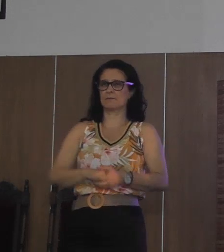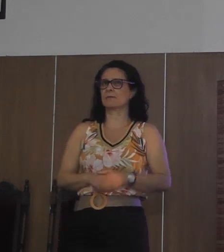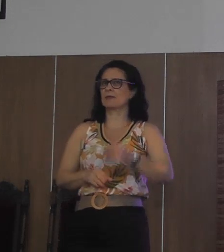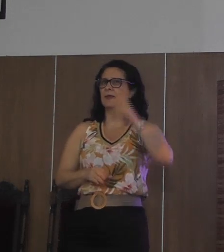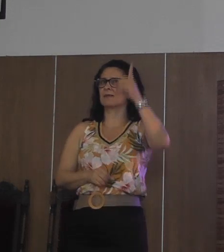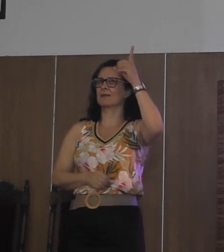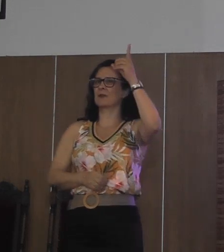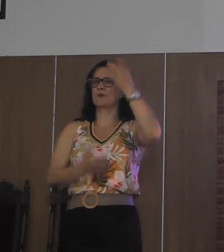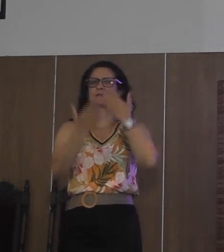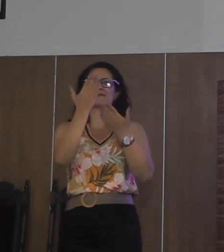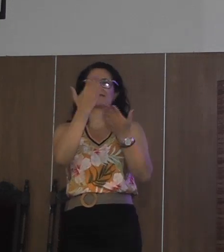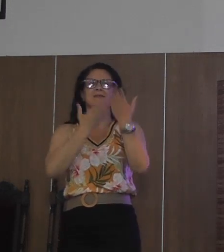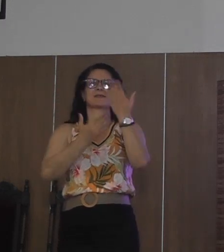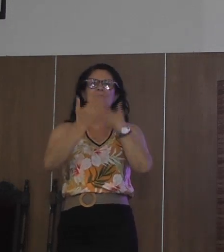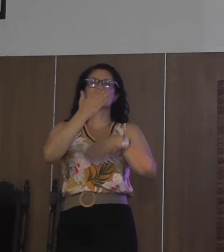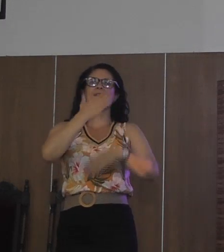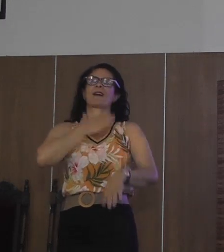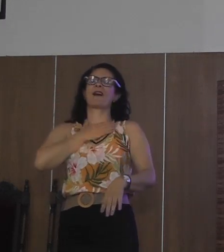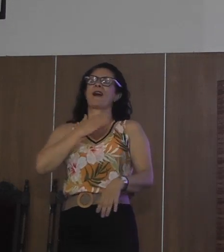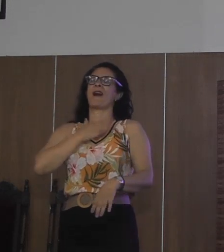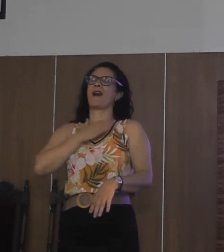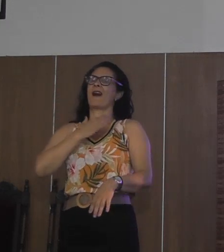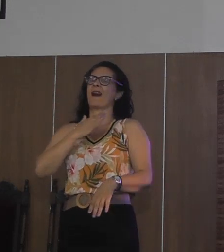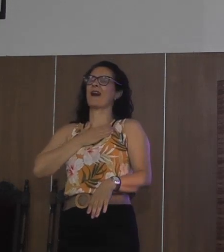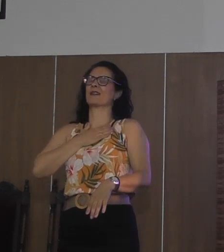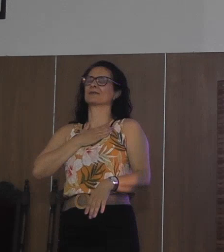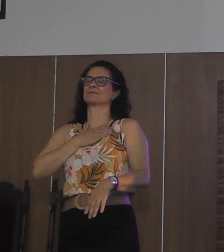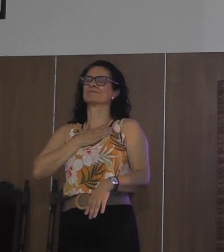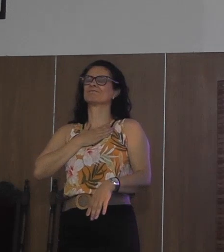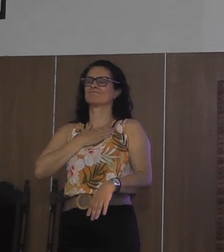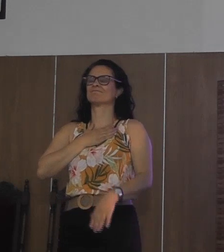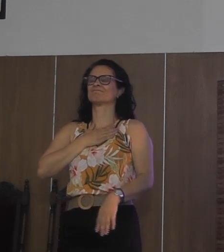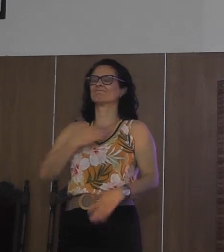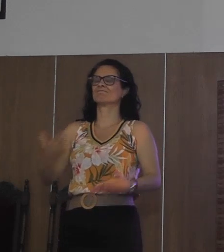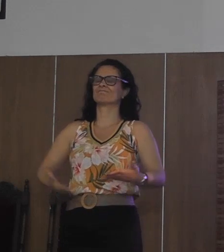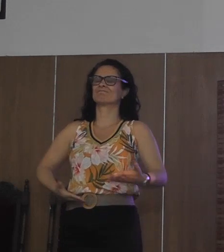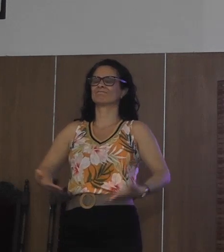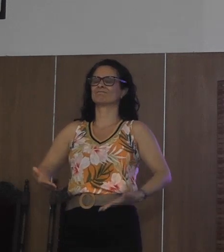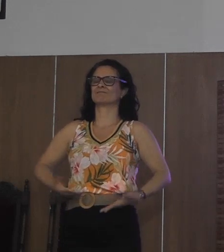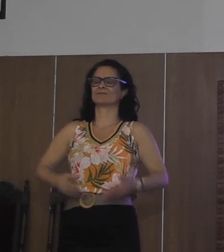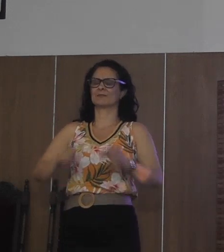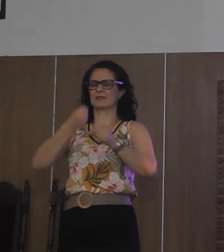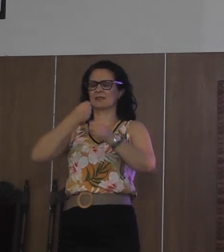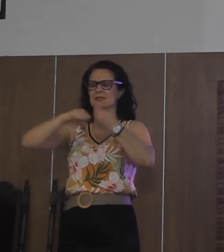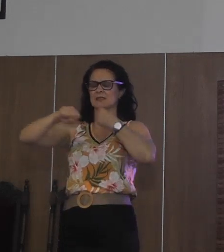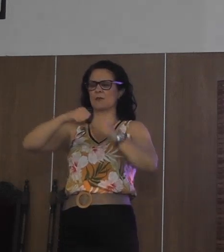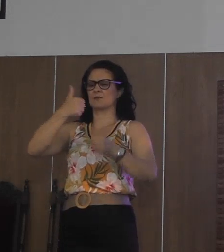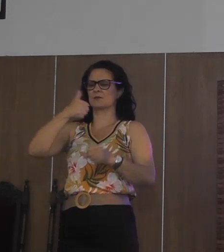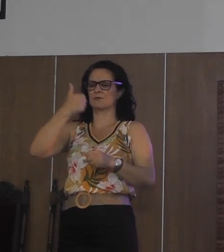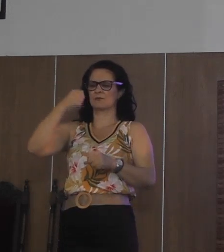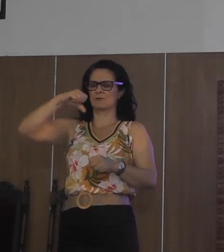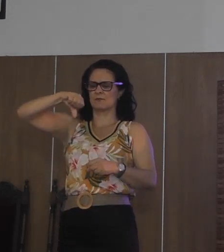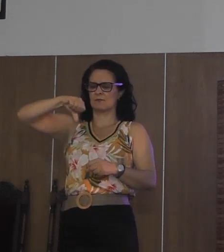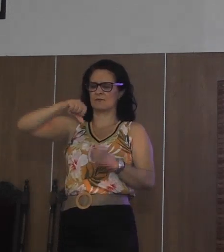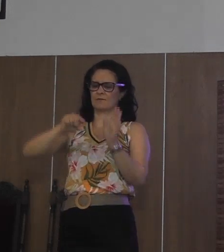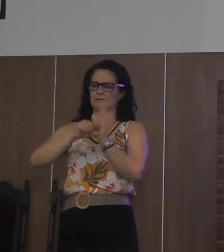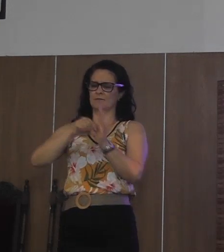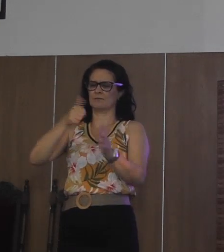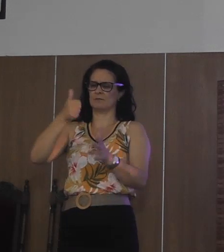bem ao teu servo, Senhor, segundo o quê? Segundo a tua palavra. Salmo 119, versículo